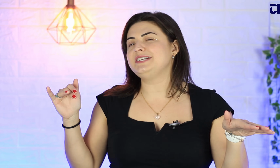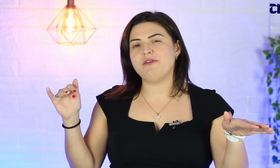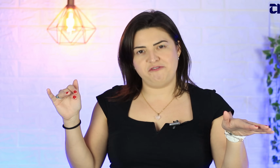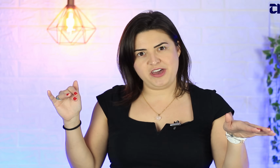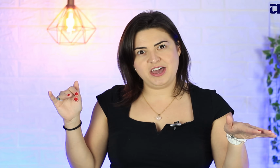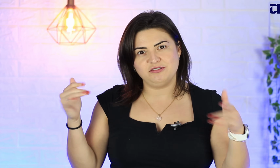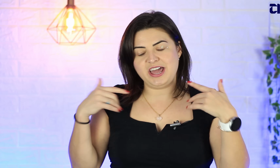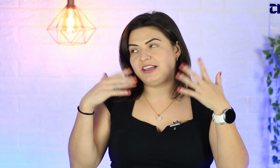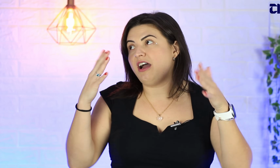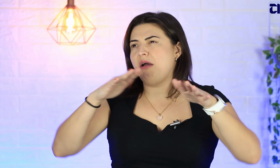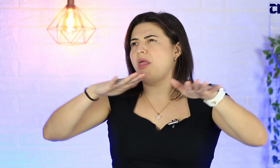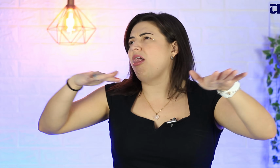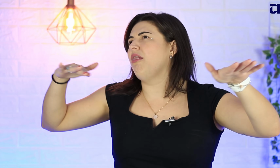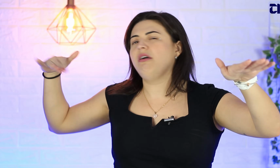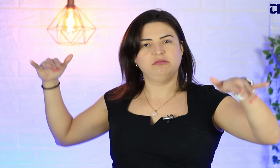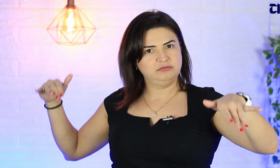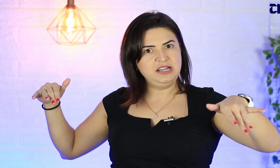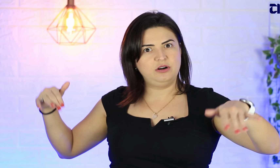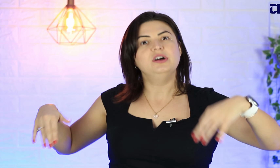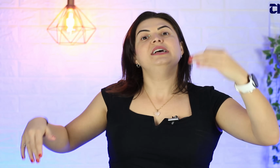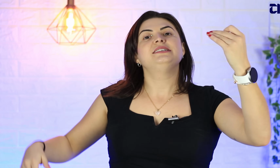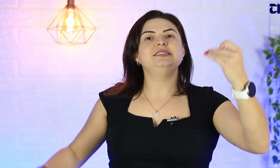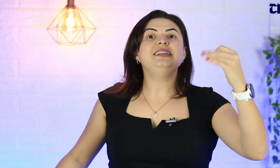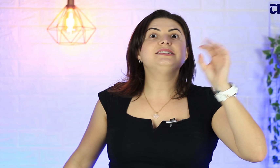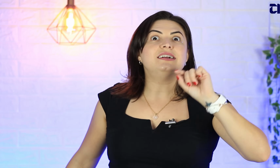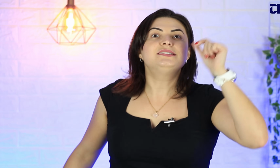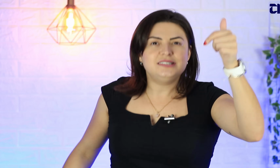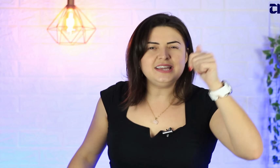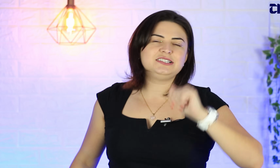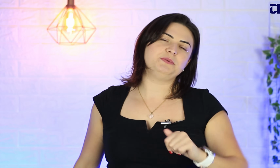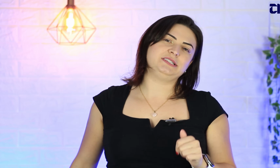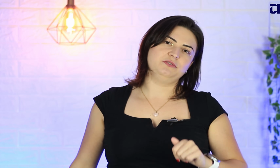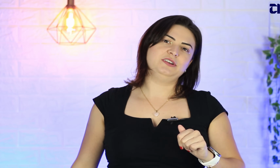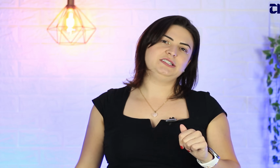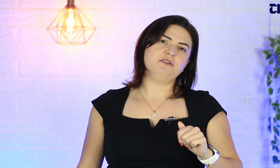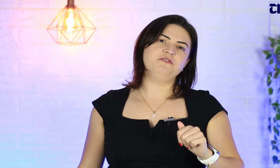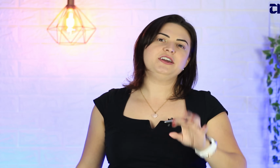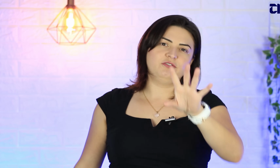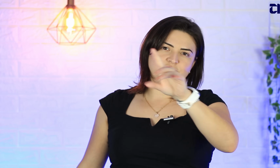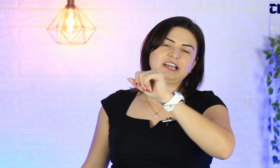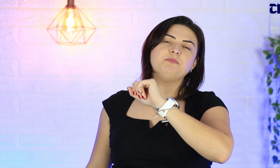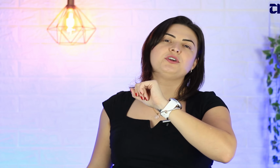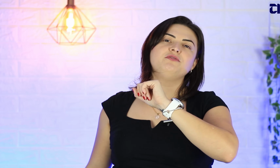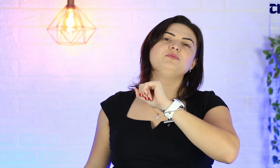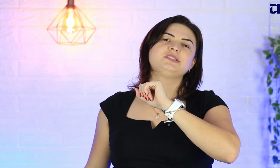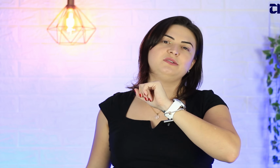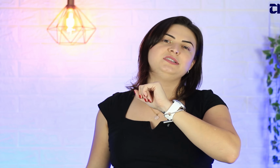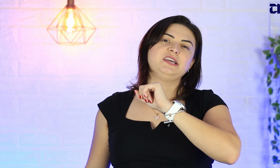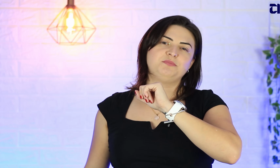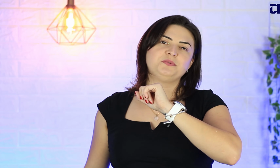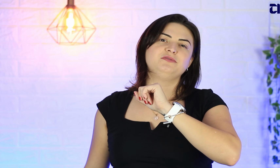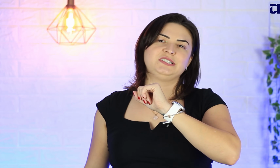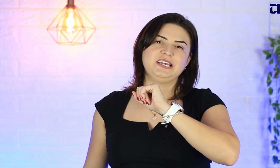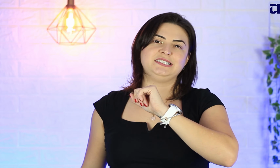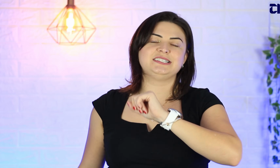facial é feio, né? Que... Não. Sinalizar sem expressão facial é feio. Daqui a pouquinho eu vou mostrar um exemplo para vocês.